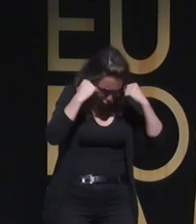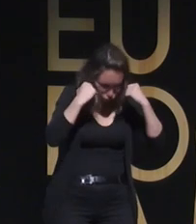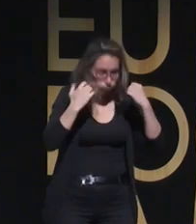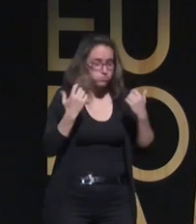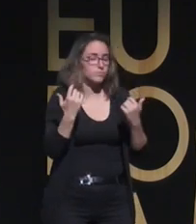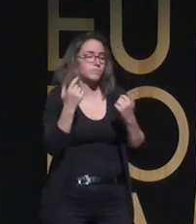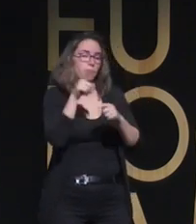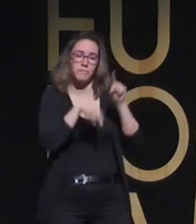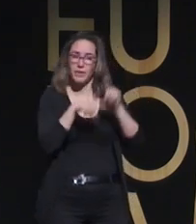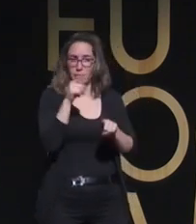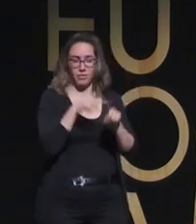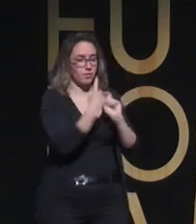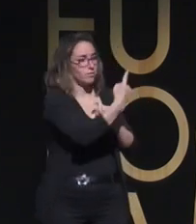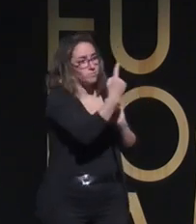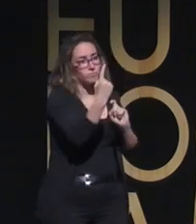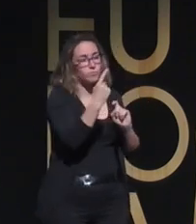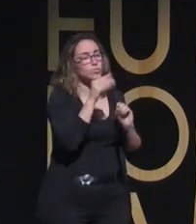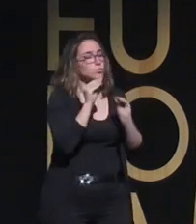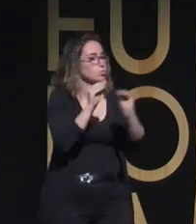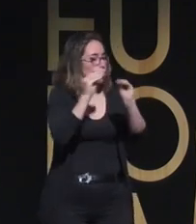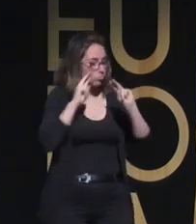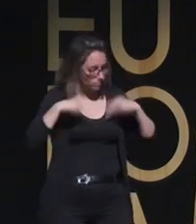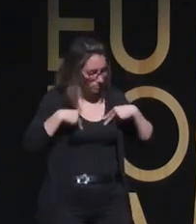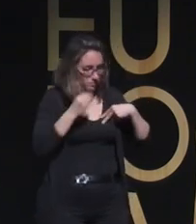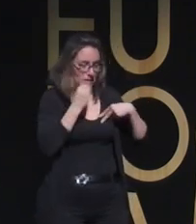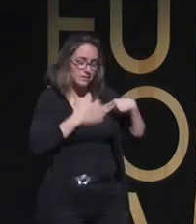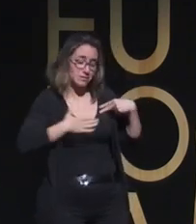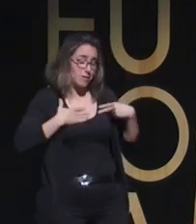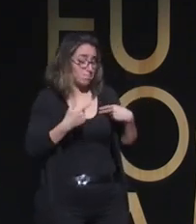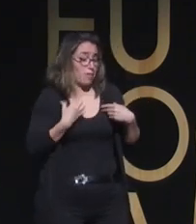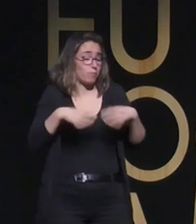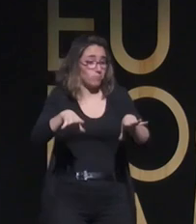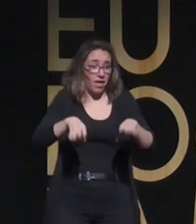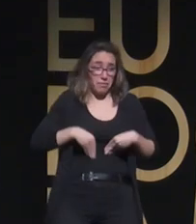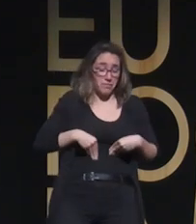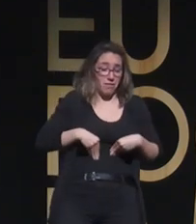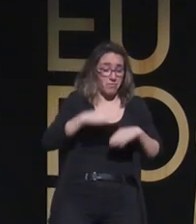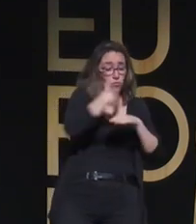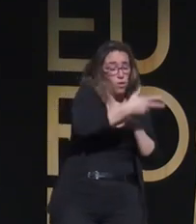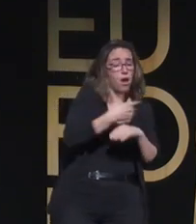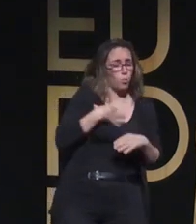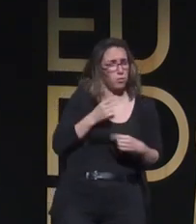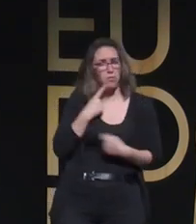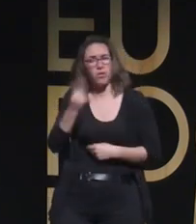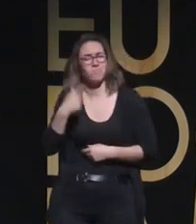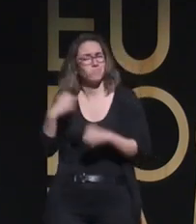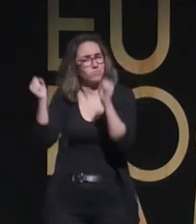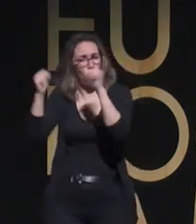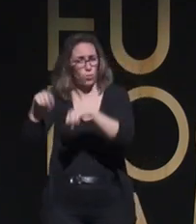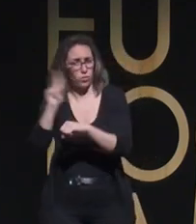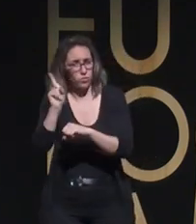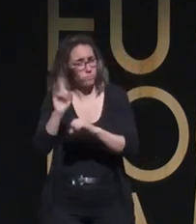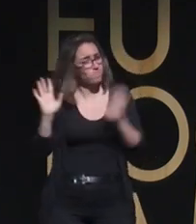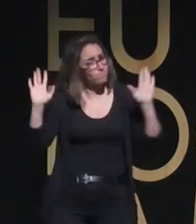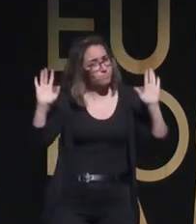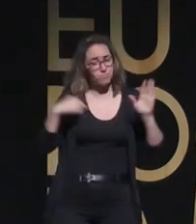a nuestra necesidad de lo que queremos que es su bienestar, ¿no? Entonces, yo creo que lo tenemos que aceptar, pero compartiendo que no estamos de acuerdo, que no premiamos esa conducta. Eso